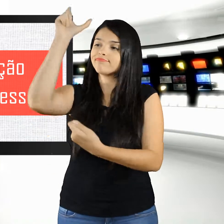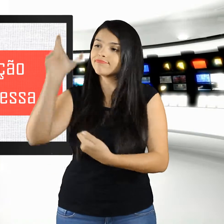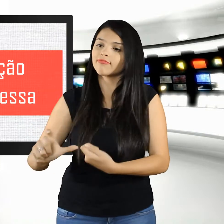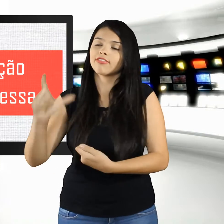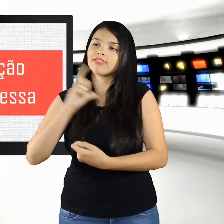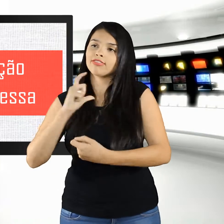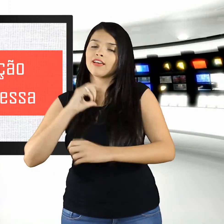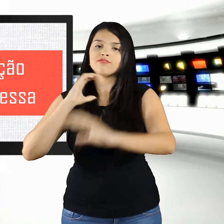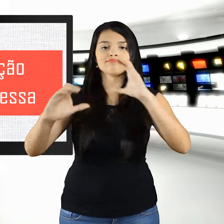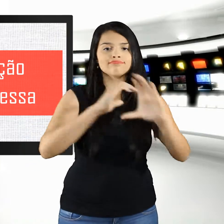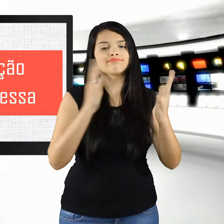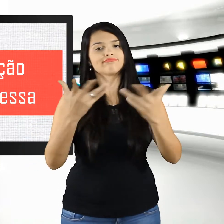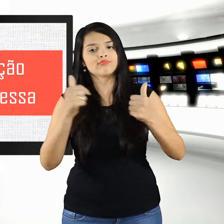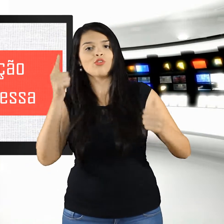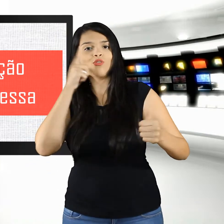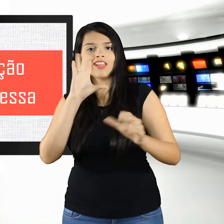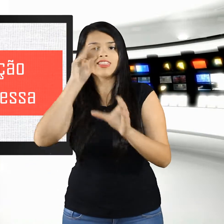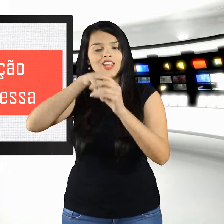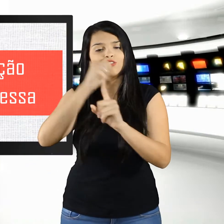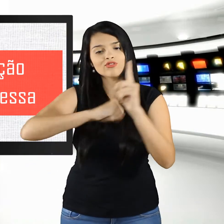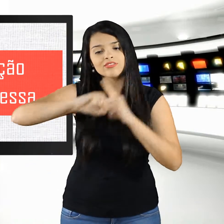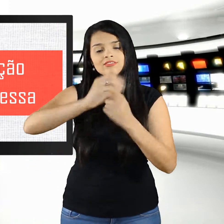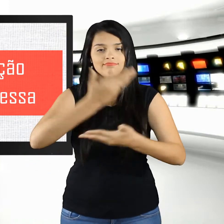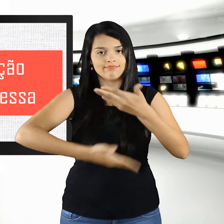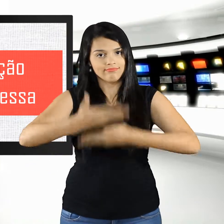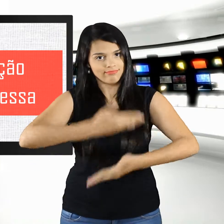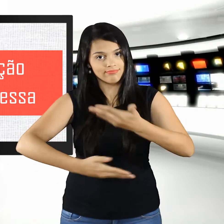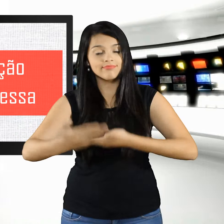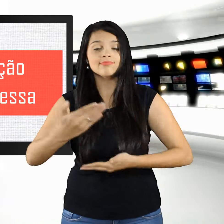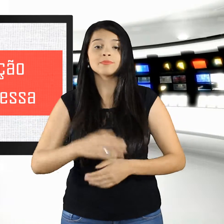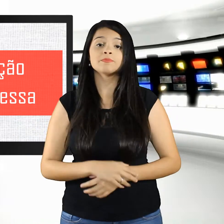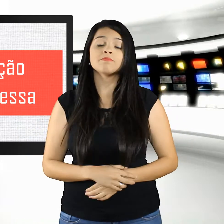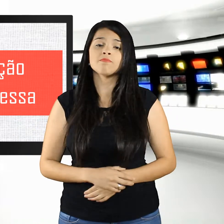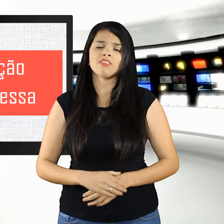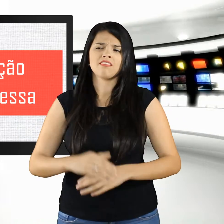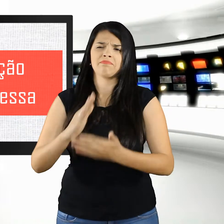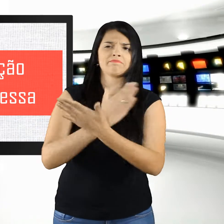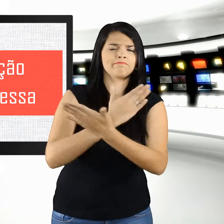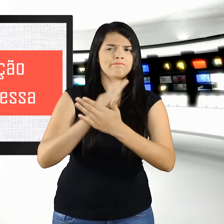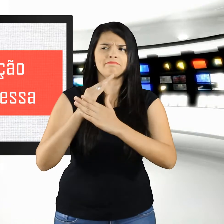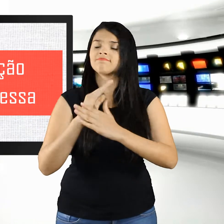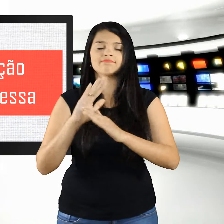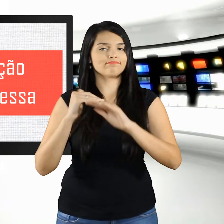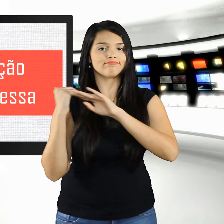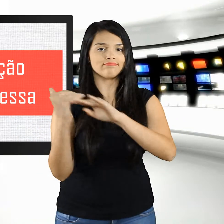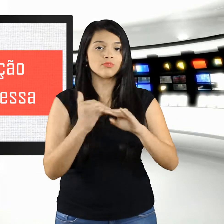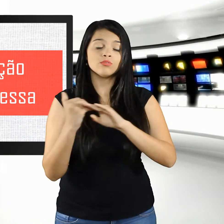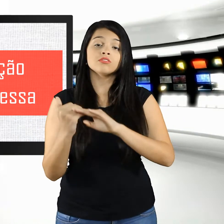condições de comunicação para se integrar irrestritamente à sociedade, sem distinção. Para os surdos, um passo